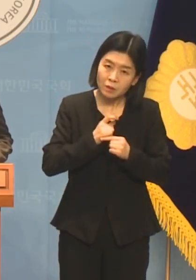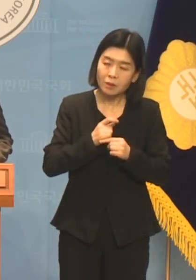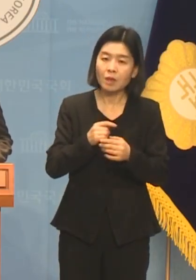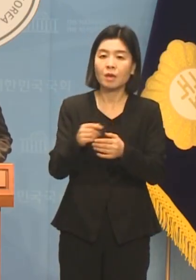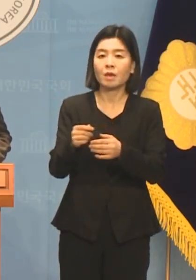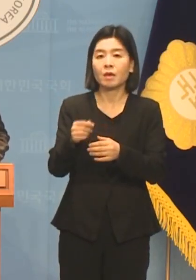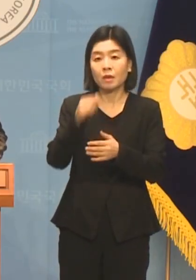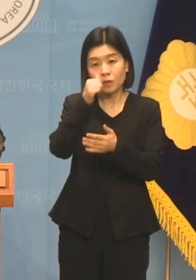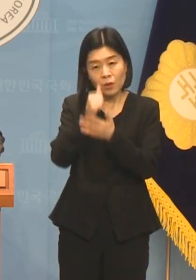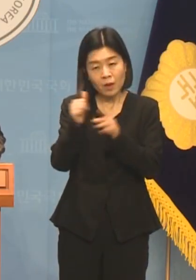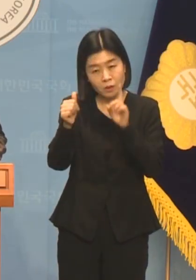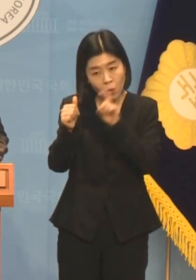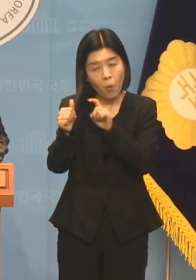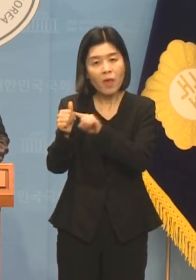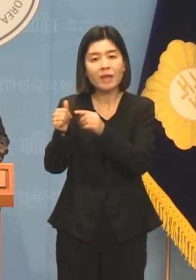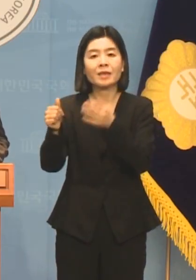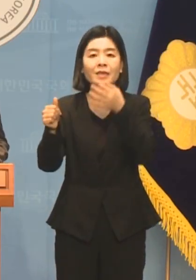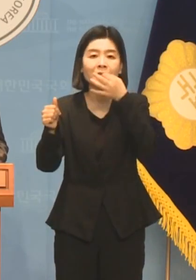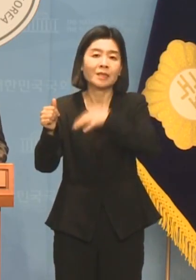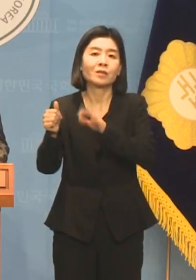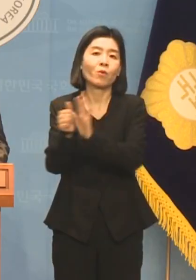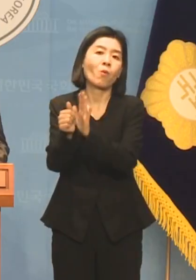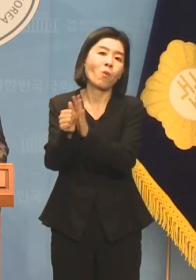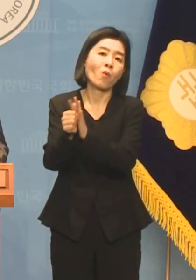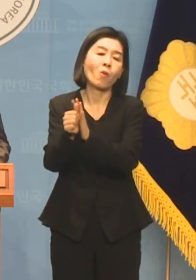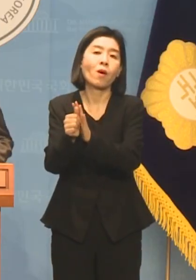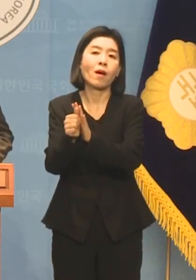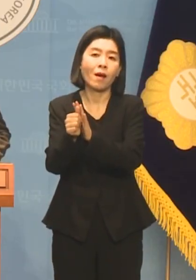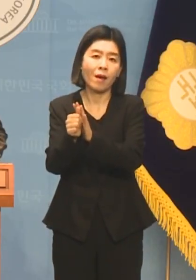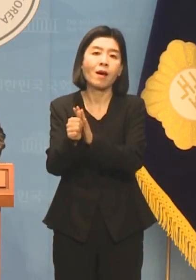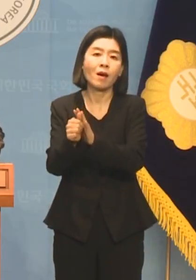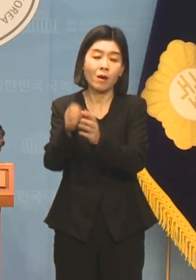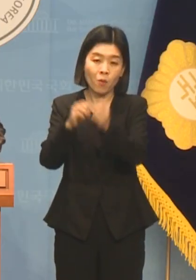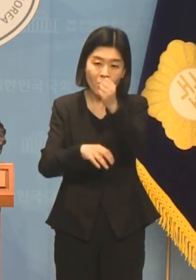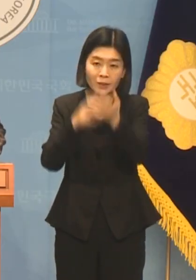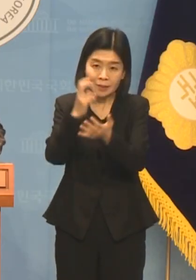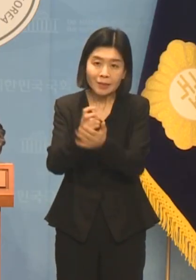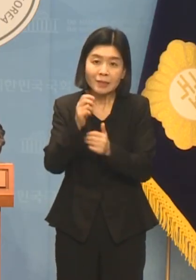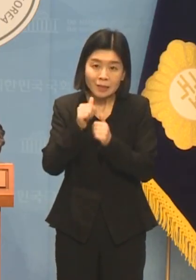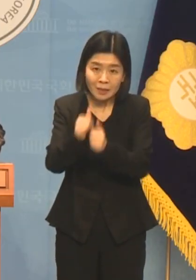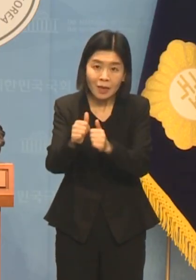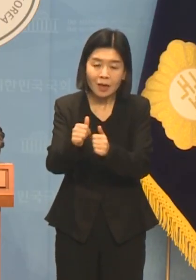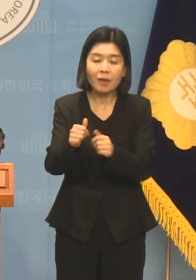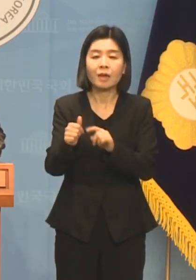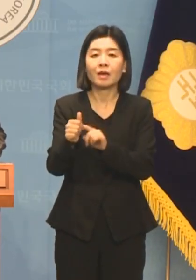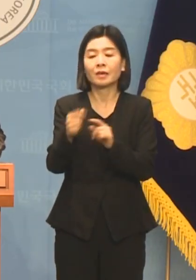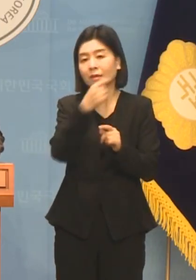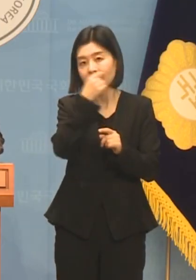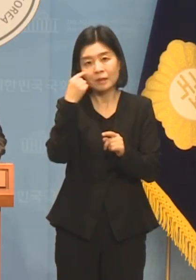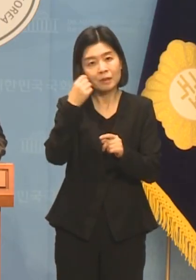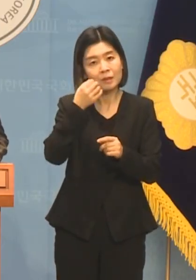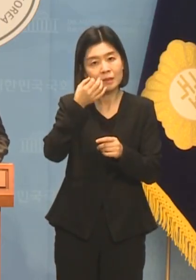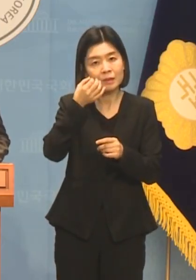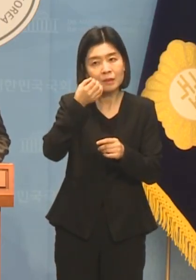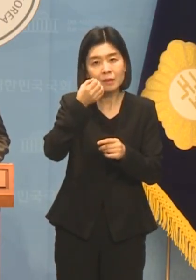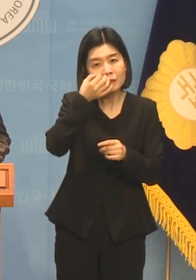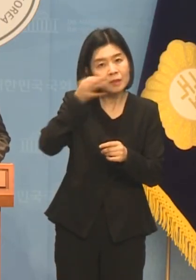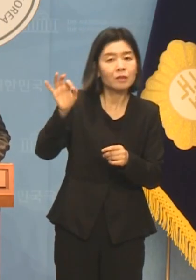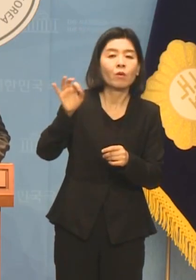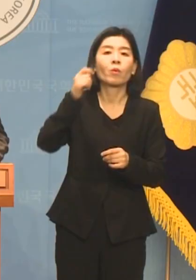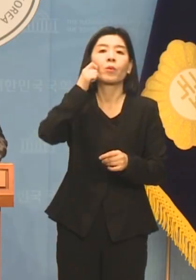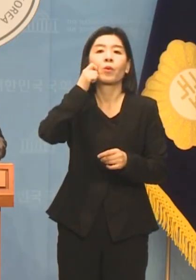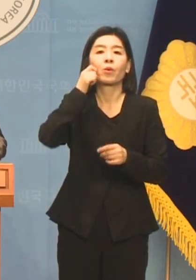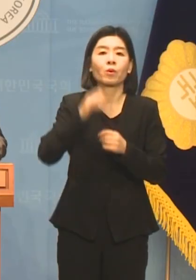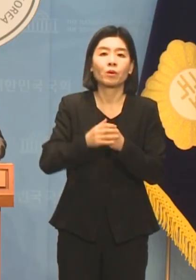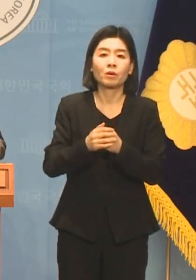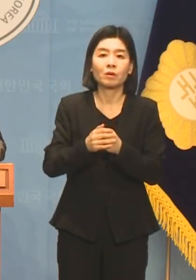이익으로 해석할 수밖에 없다는 그 대원칙에 따라서도 결국 증거 능력을 인정해 줄 수가 없다. 결국 그러면은 이런